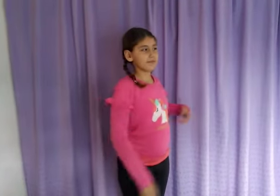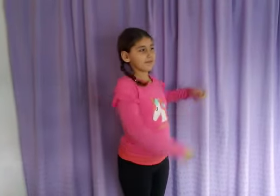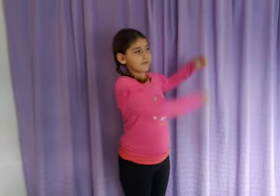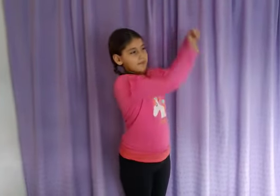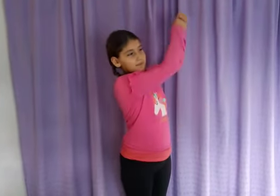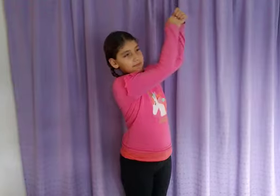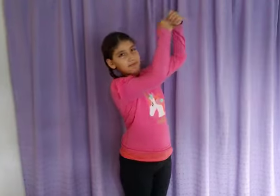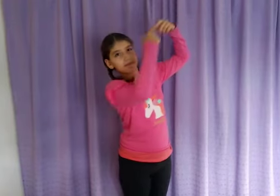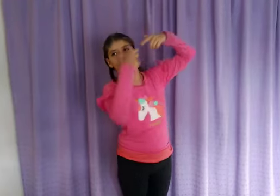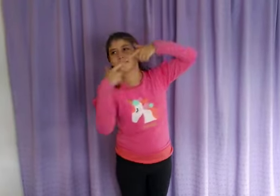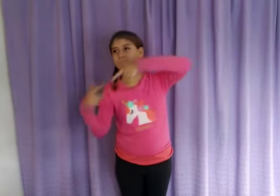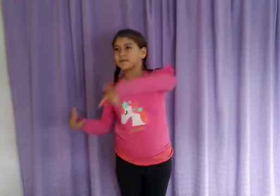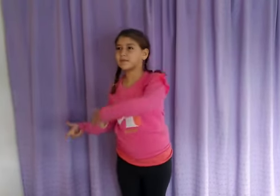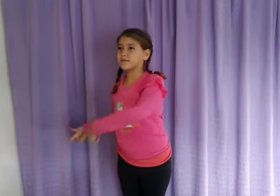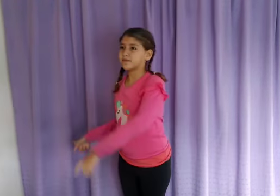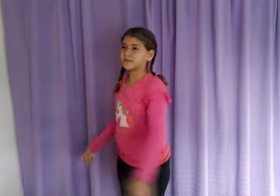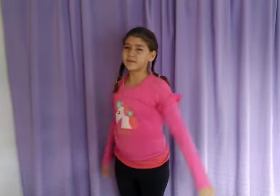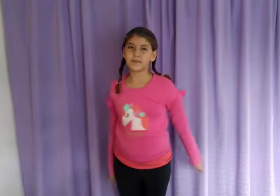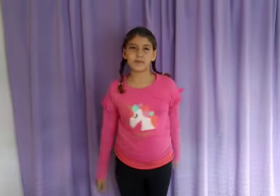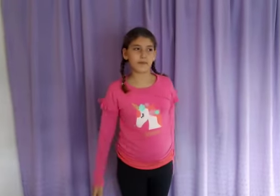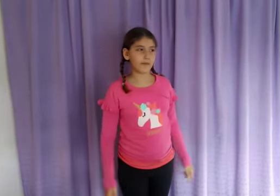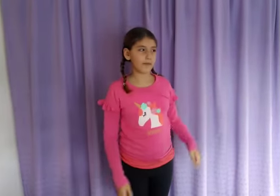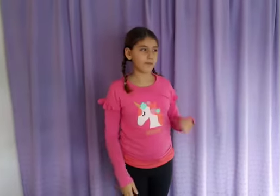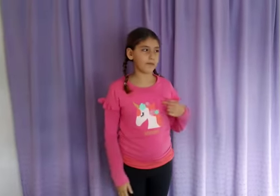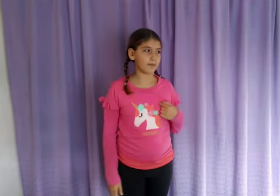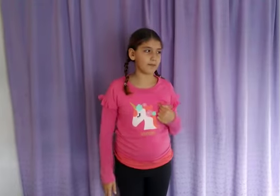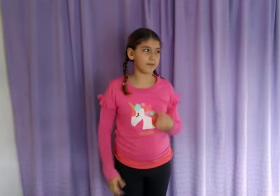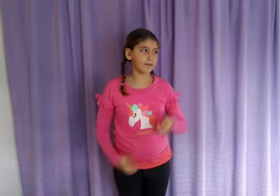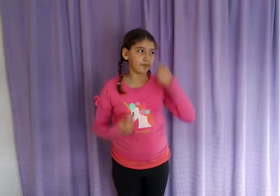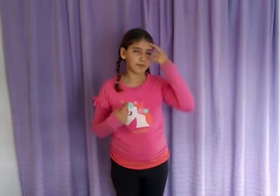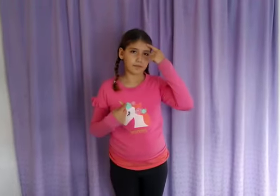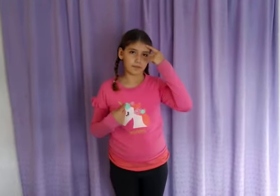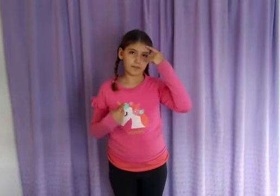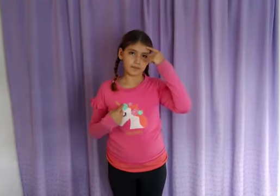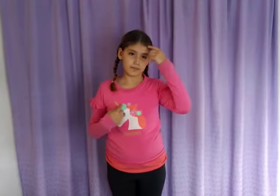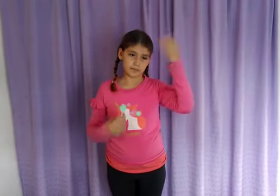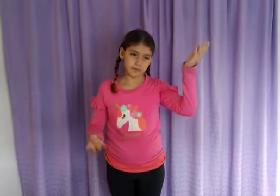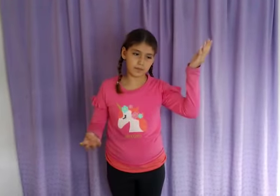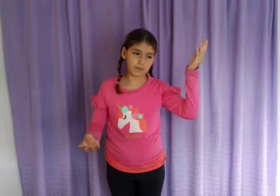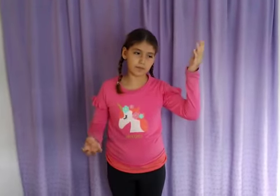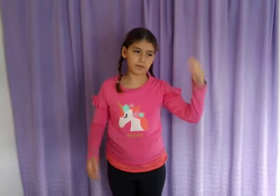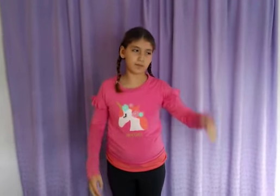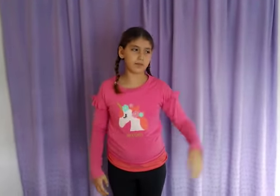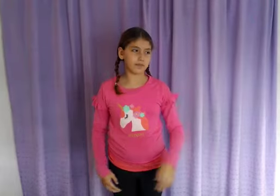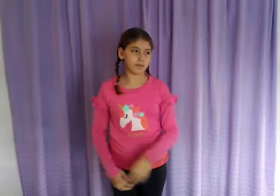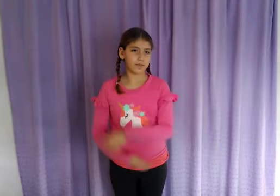color llenó Yo te saludo,